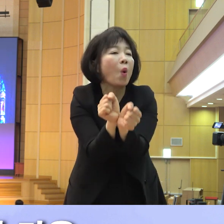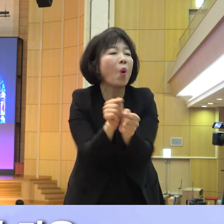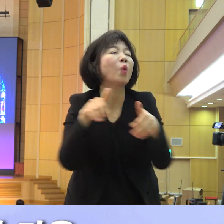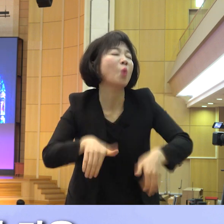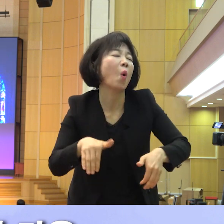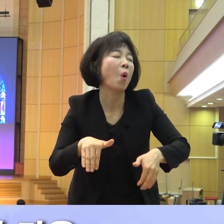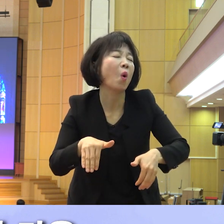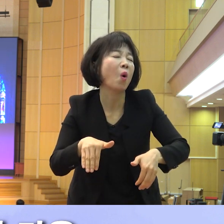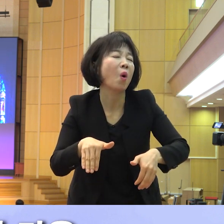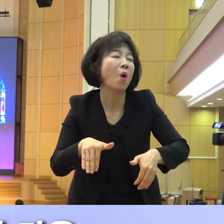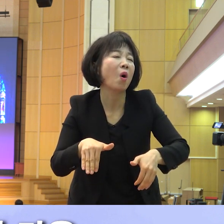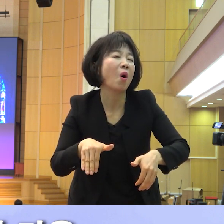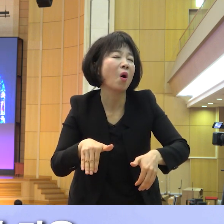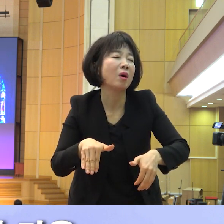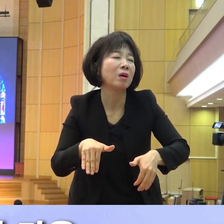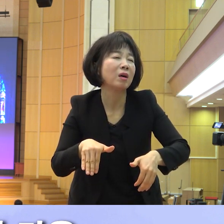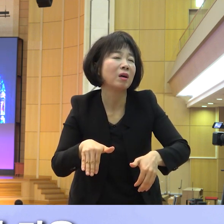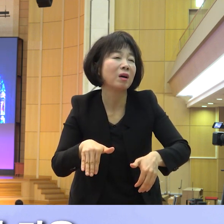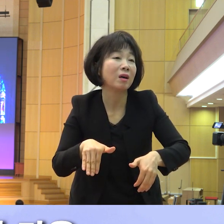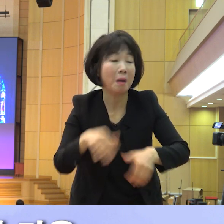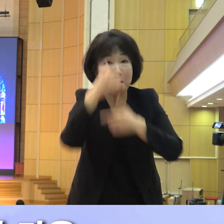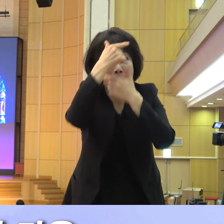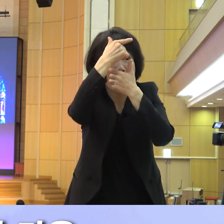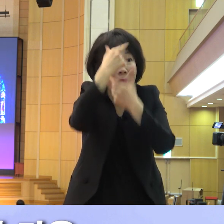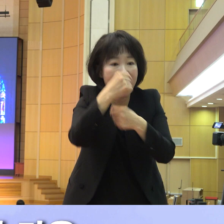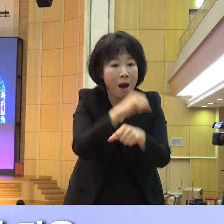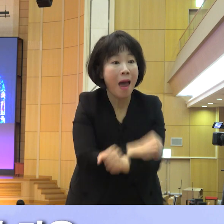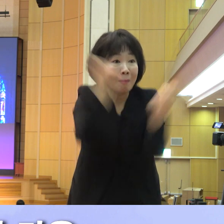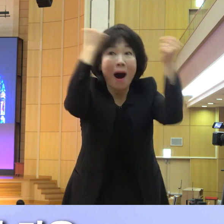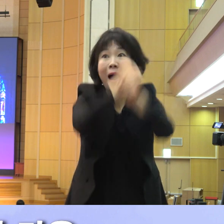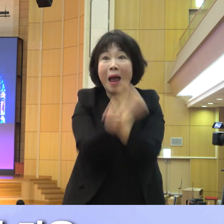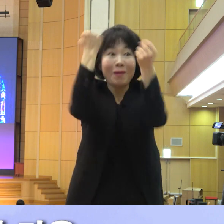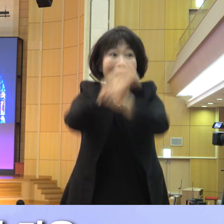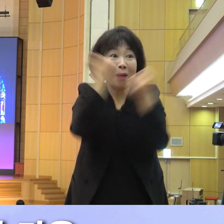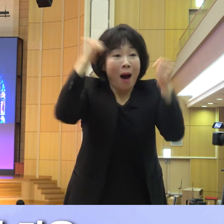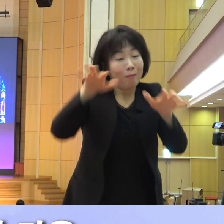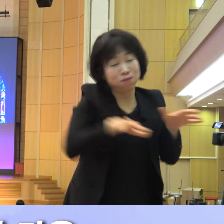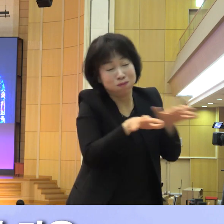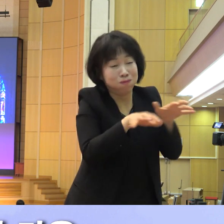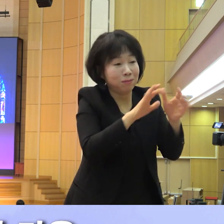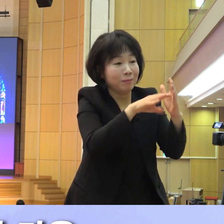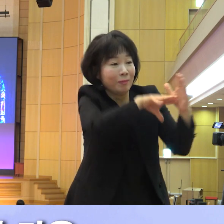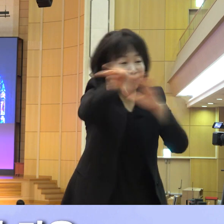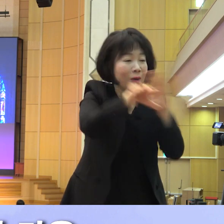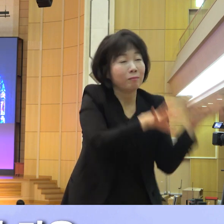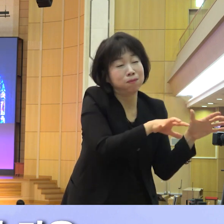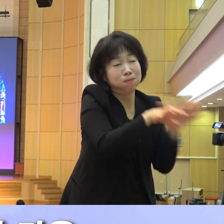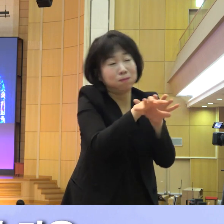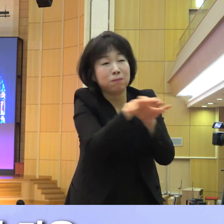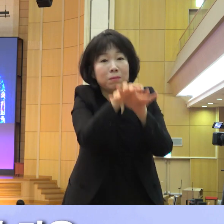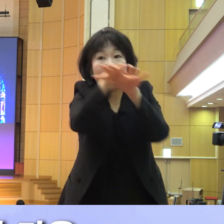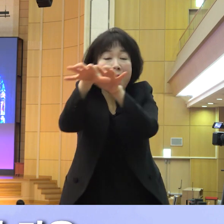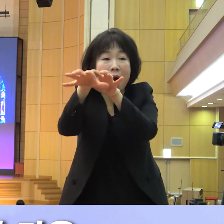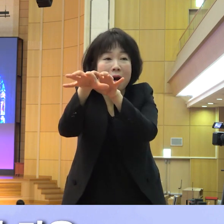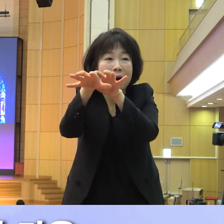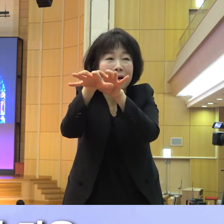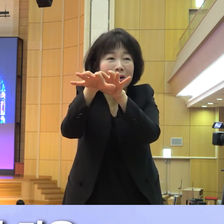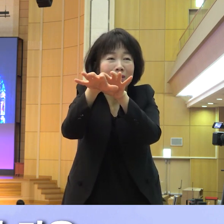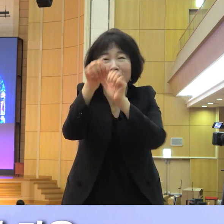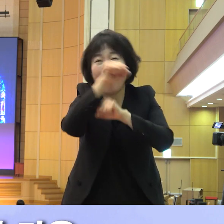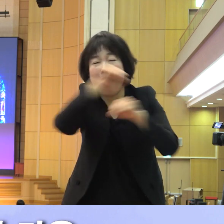해방되어서 홍해바다 건너고 광야 40년 생활을